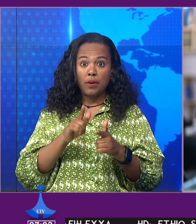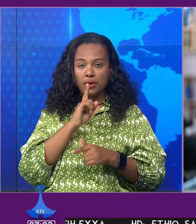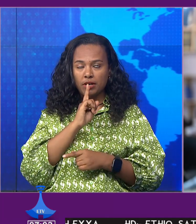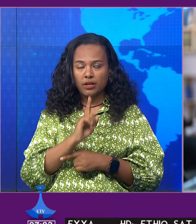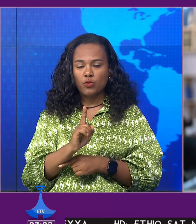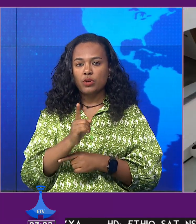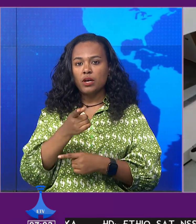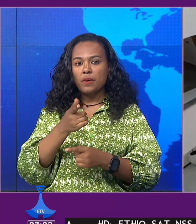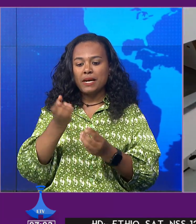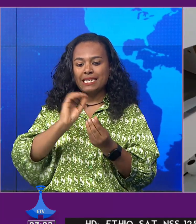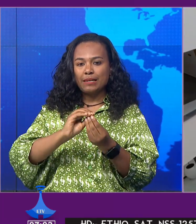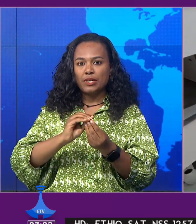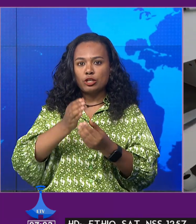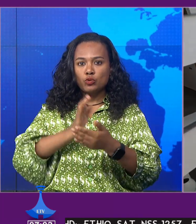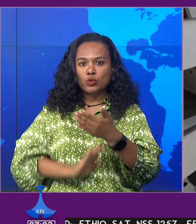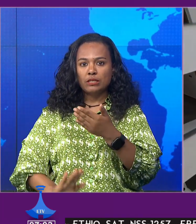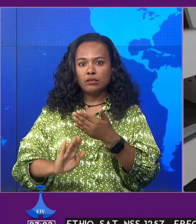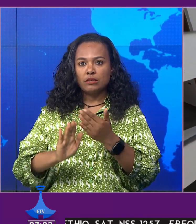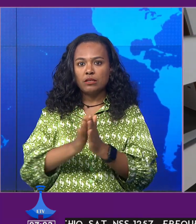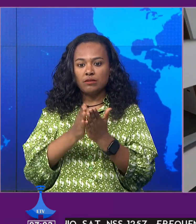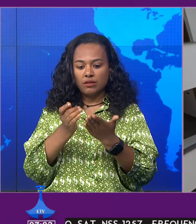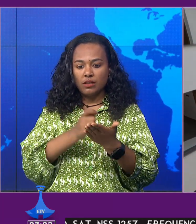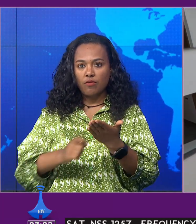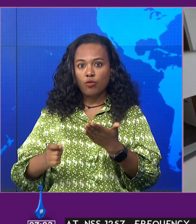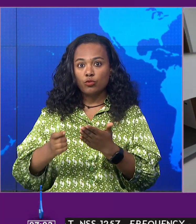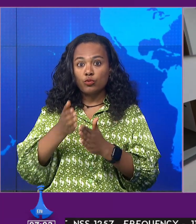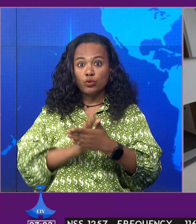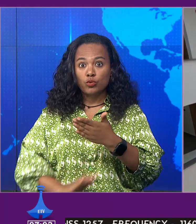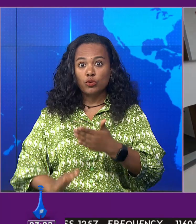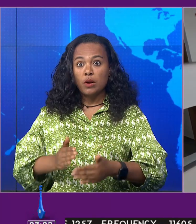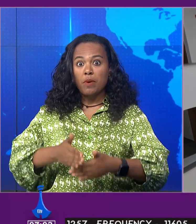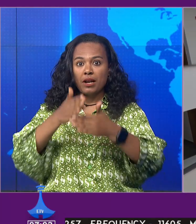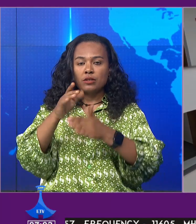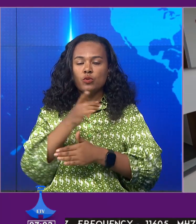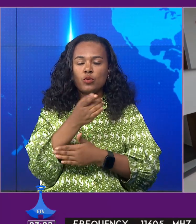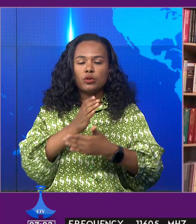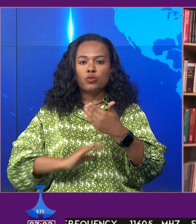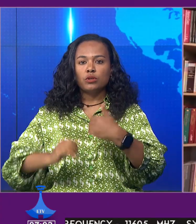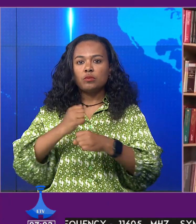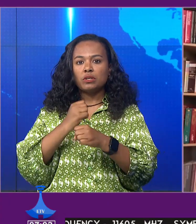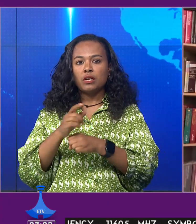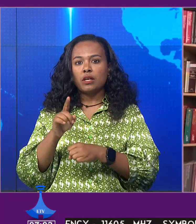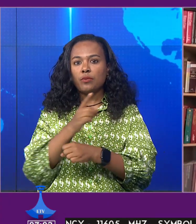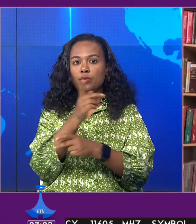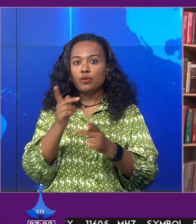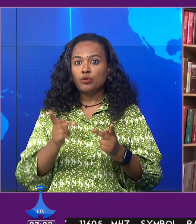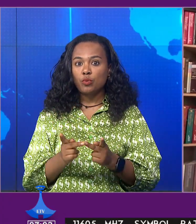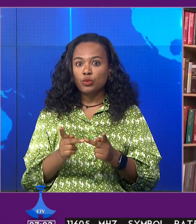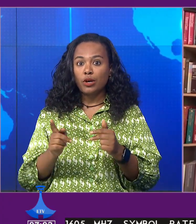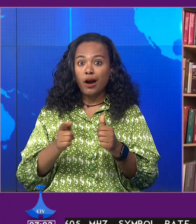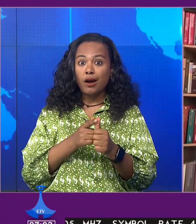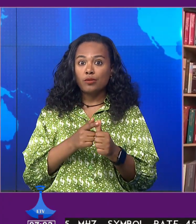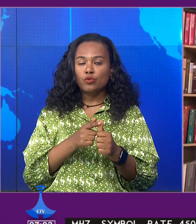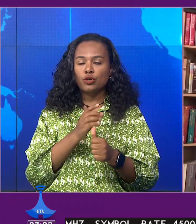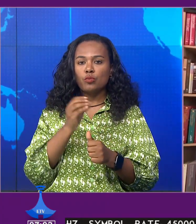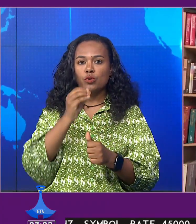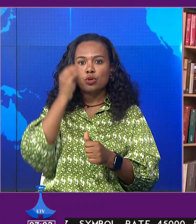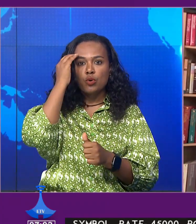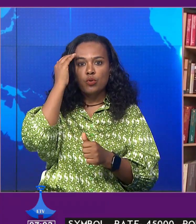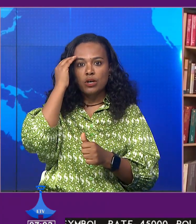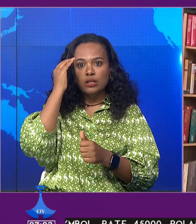ትውልድ መጽሐፍ የተጻፈው ትውልዱን ለማነጽ ስለሆነ ለትውልድ መስሪያ የሚሆን ቦታ አንዱ ደግሞ የእውቀት